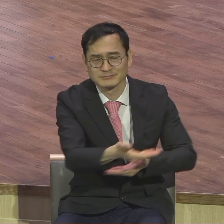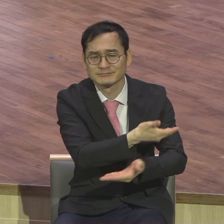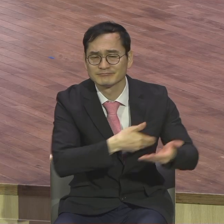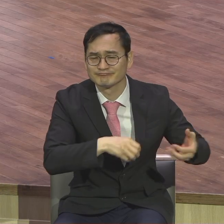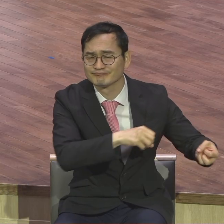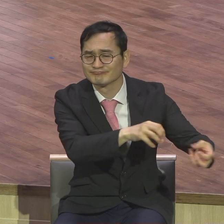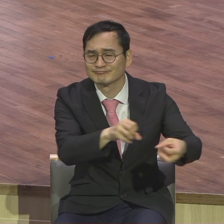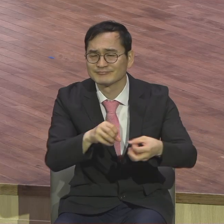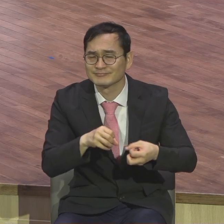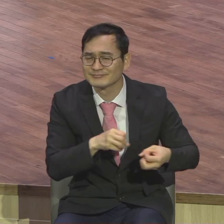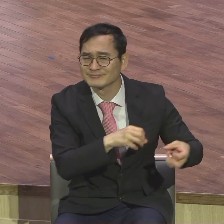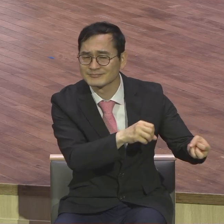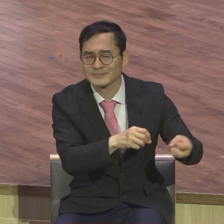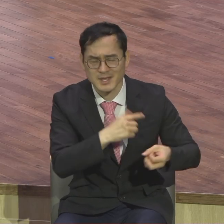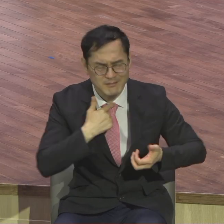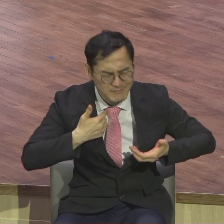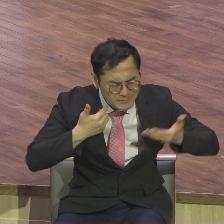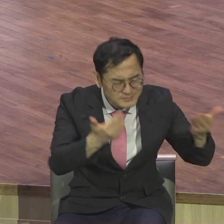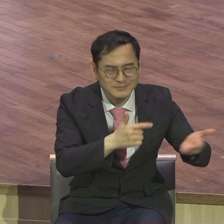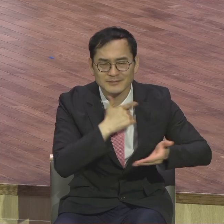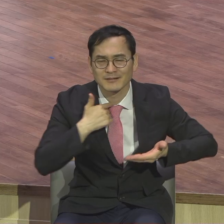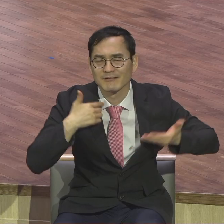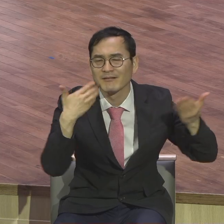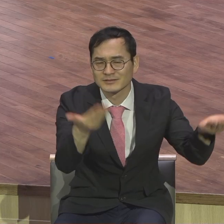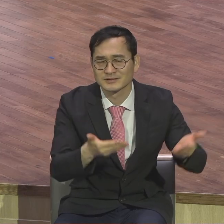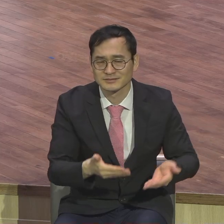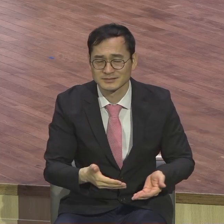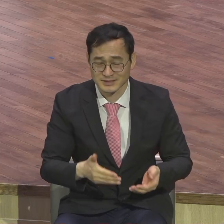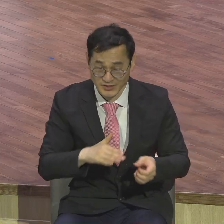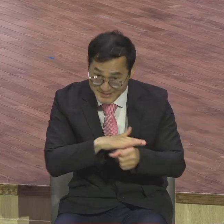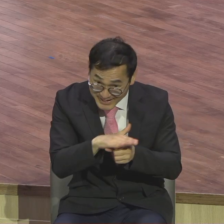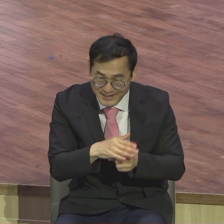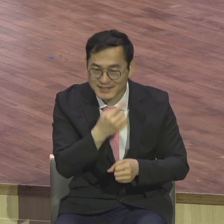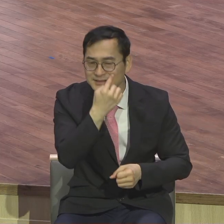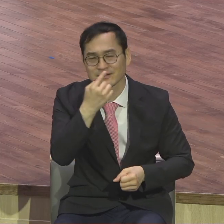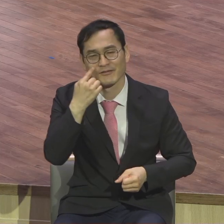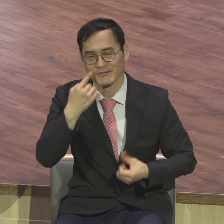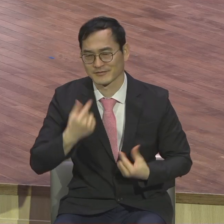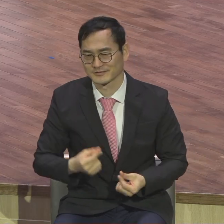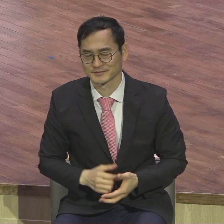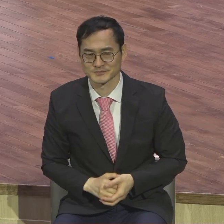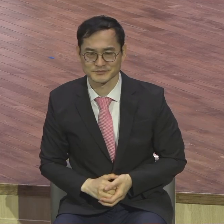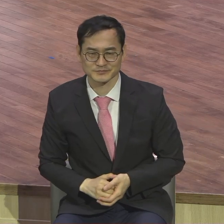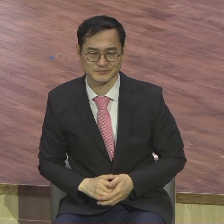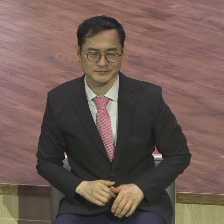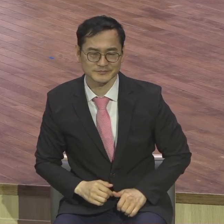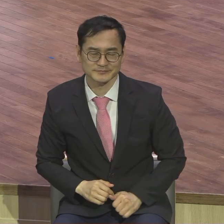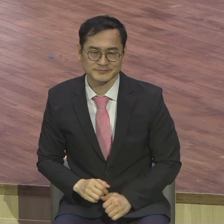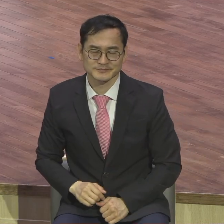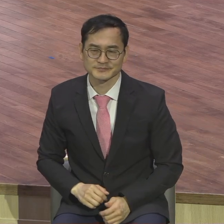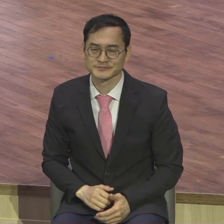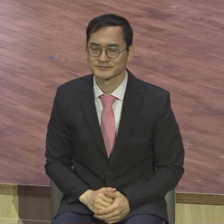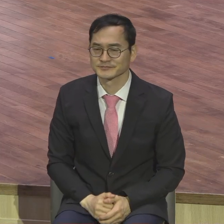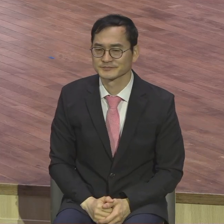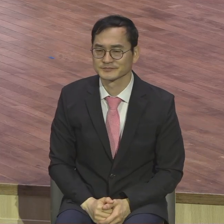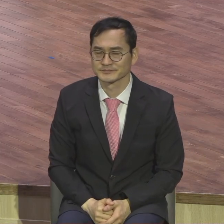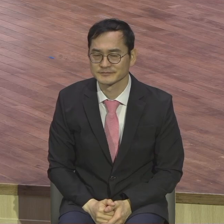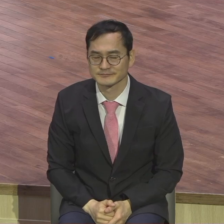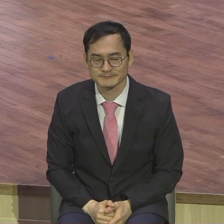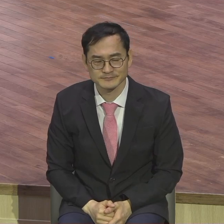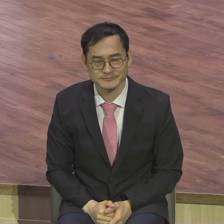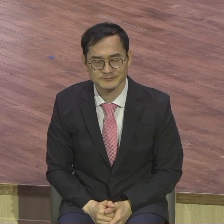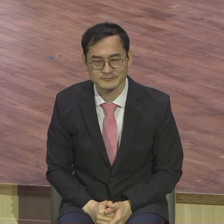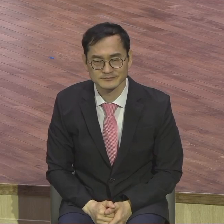그런데 자세히 보면 이 말씀 가운데 한 가지 전제조건이 있어요. 그것이 바로 자기 자신을 사랑하라